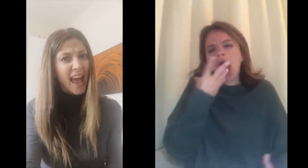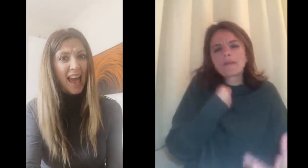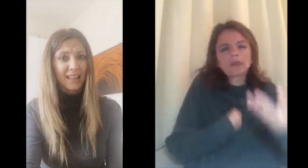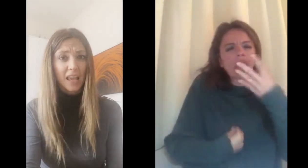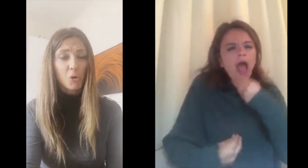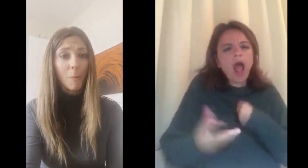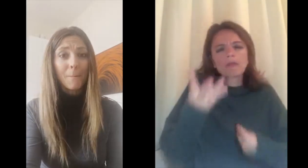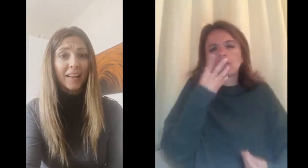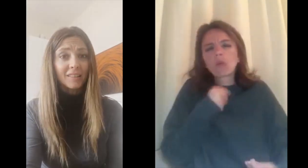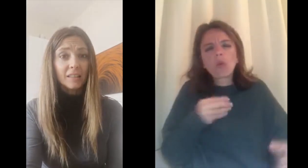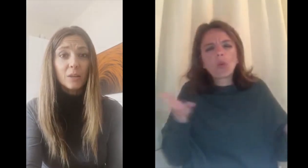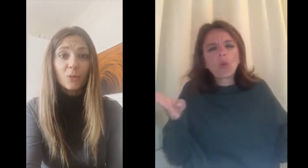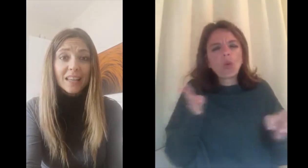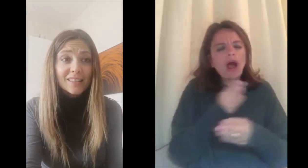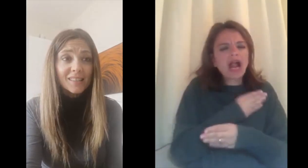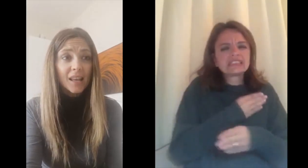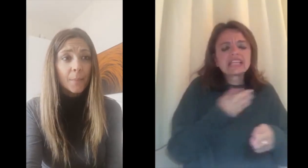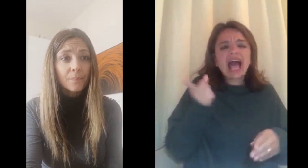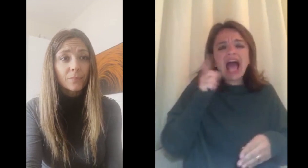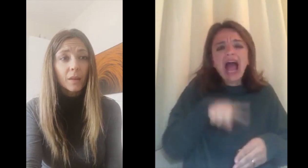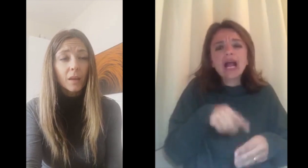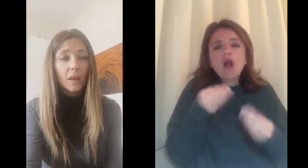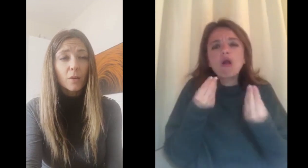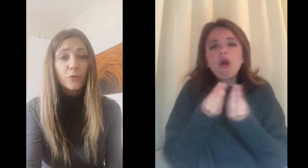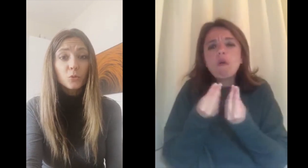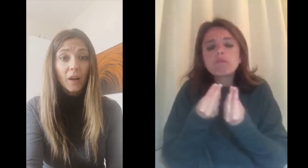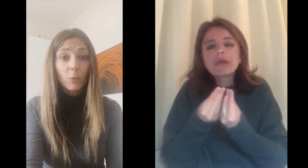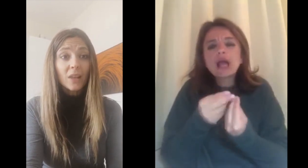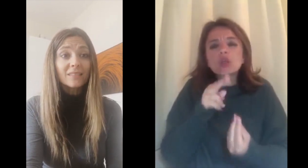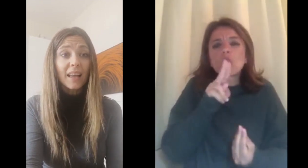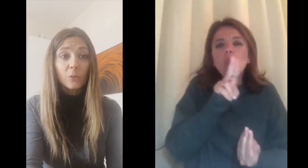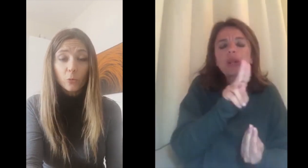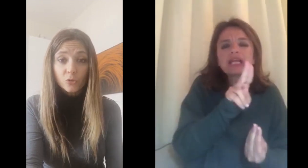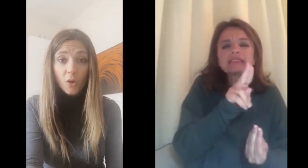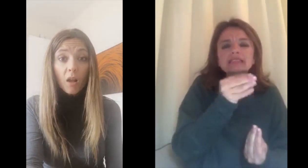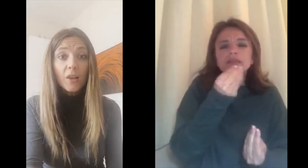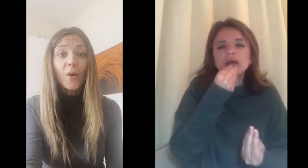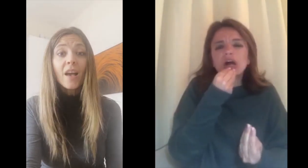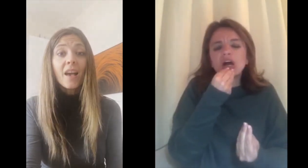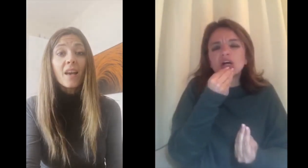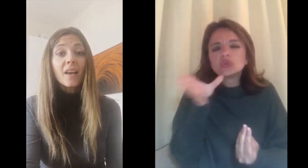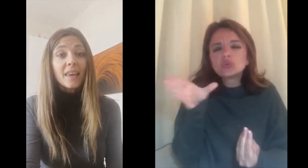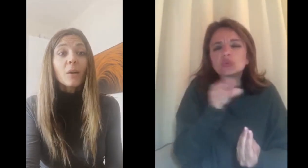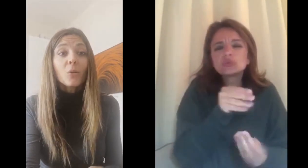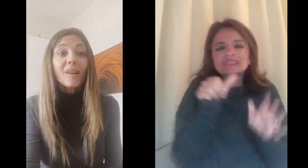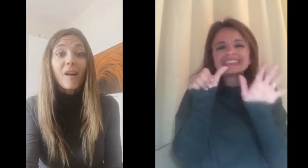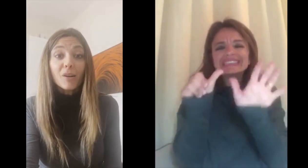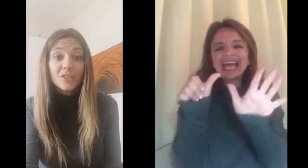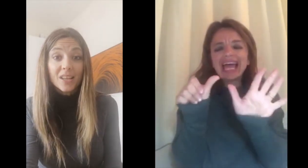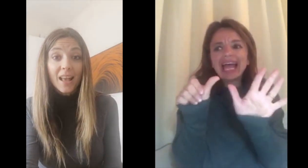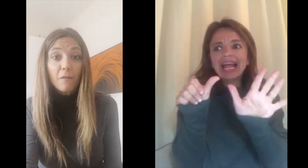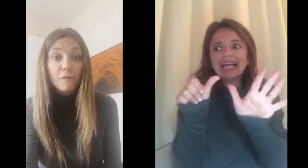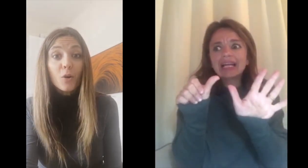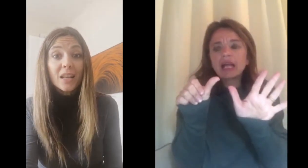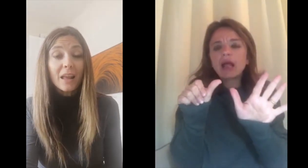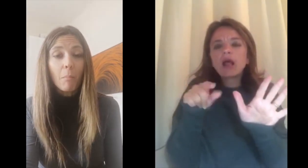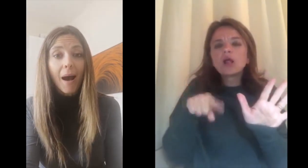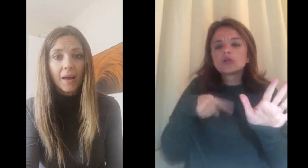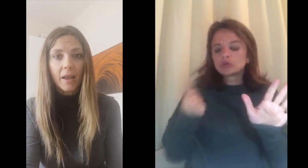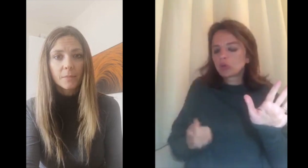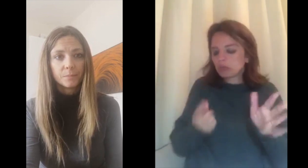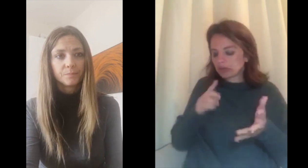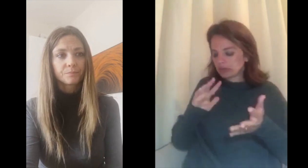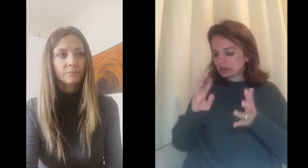anche 6 dei compagni di Ulisse, fu tramutata in uno scoglio che ancora oggi affiora